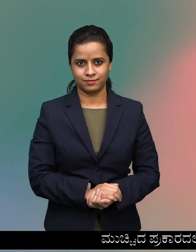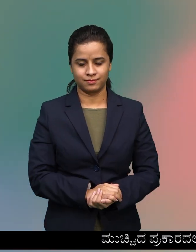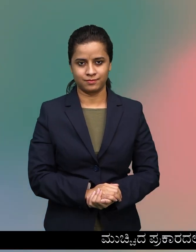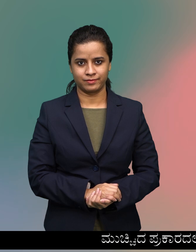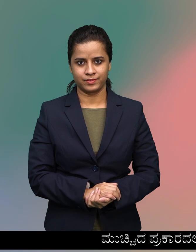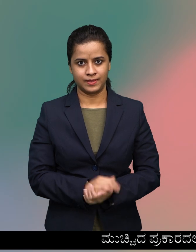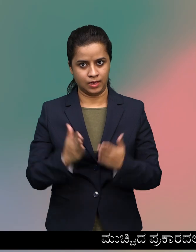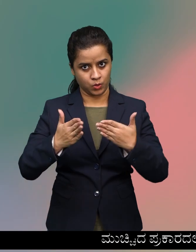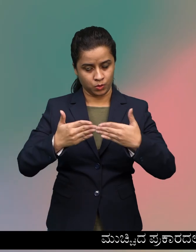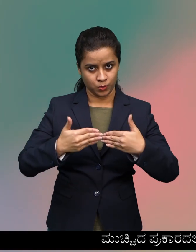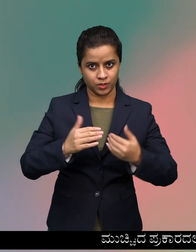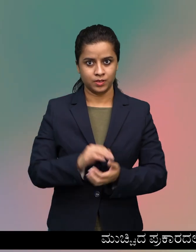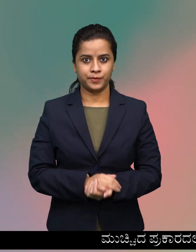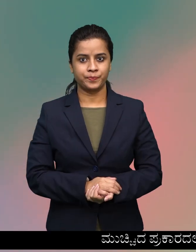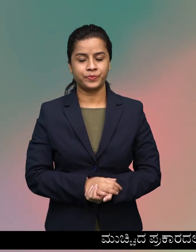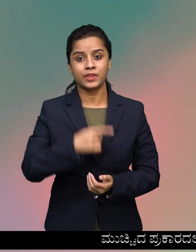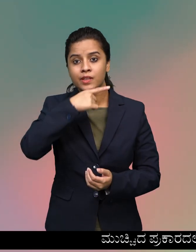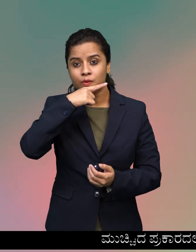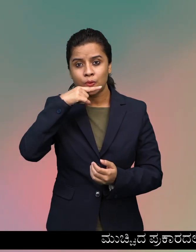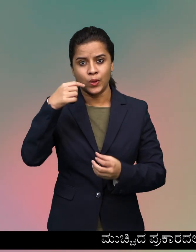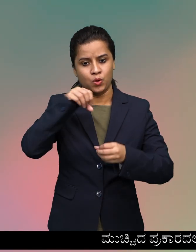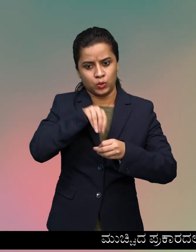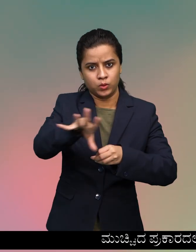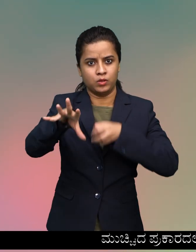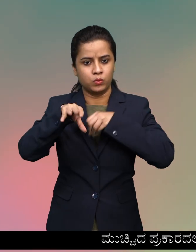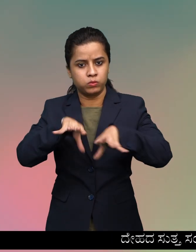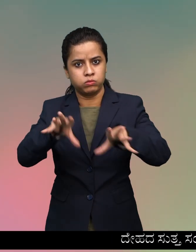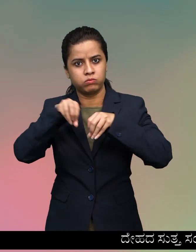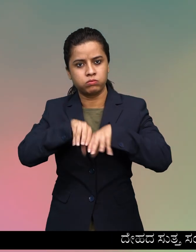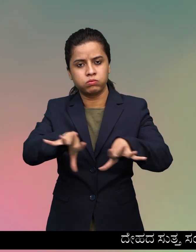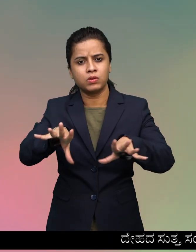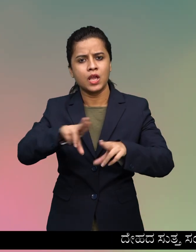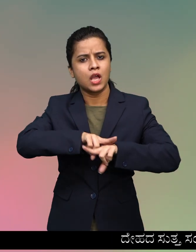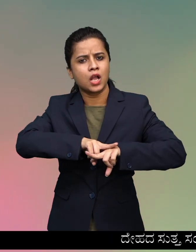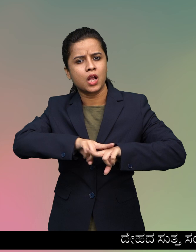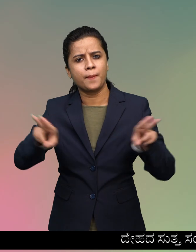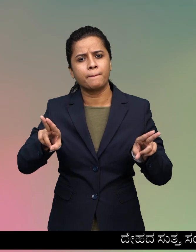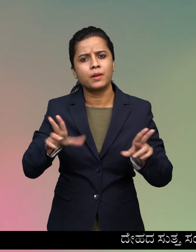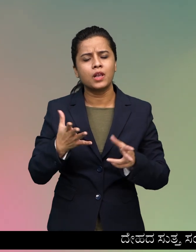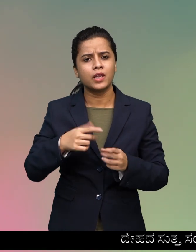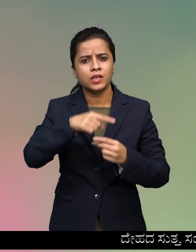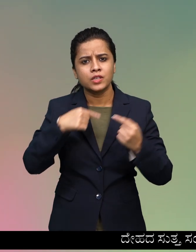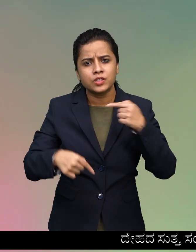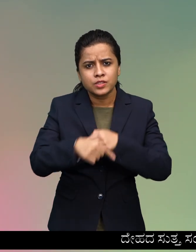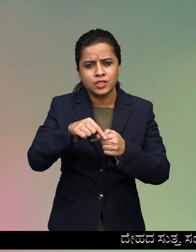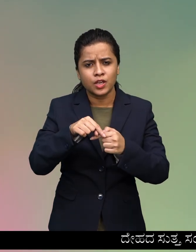ಮುಚ್ಚಿದ ಪ್ರಕಾರದಲ್ಲಿ ರಕ್ತವು ನಿರ್ದಿಷ್ಟ ರಕ್ತನಾಳಗಳ ಮೂಲಕ ದೇಹದ ಸುತ್ತ ಸಂಪೂರ್ಣ ಸರ್ಕ್ಯೂಟ್ನಲ್ಲಿ